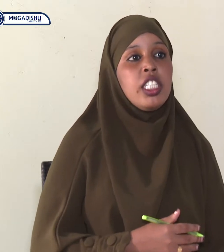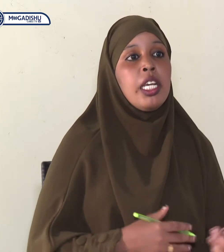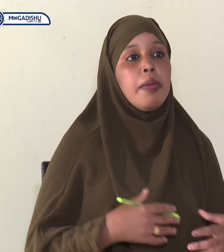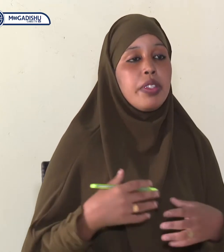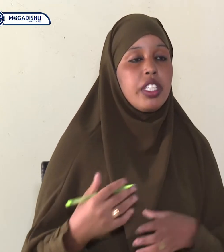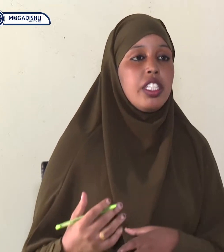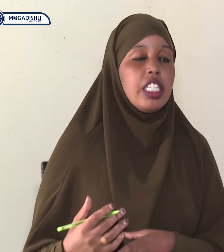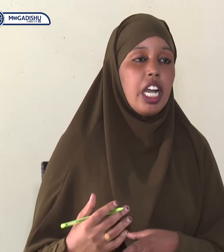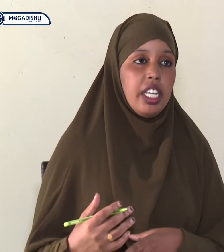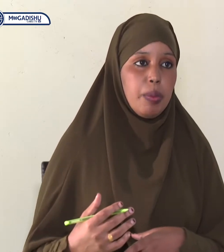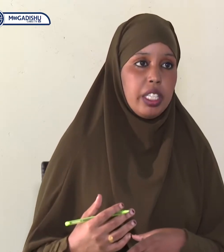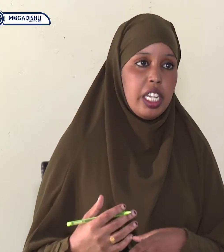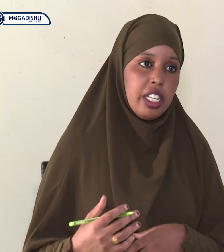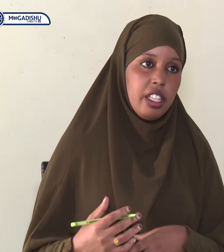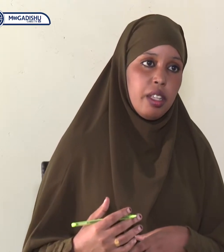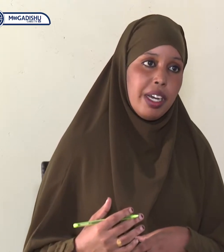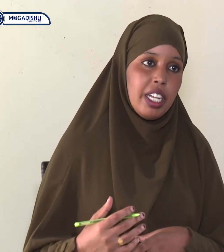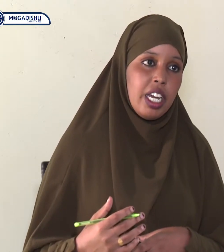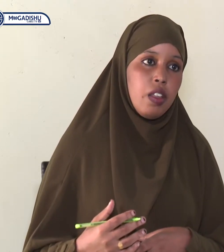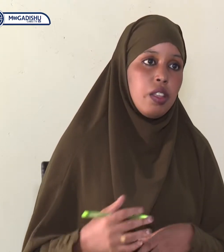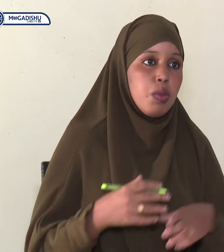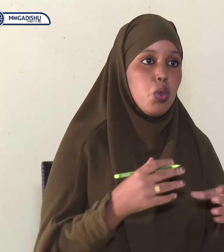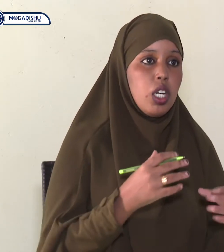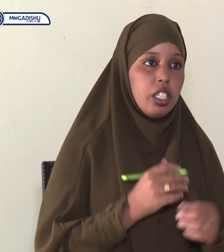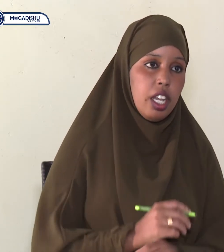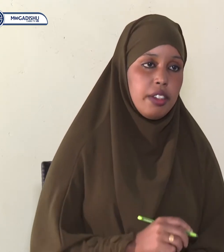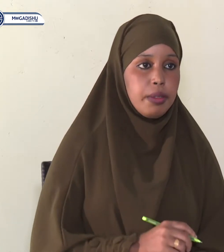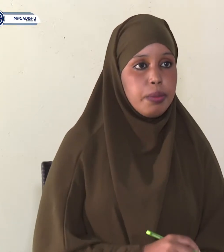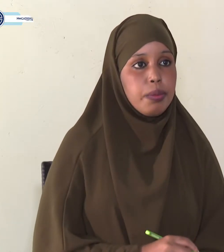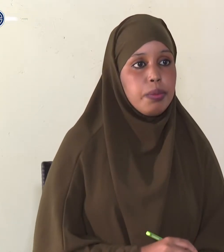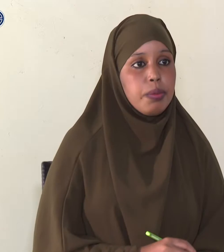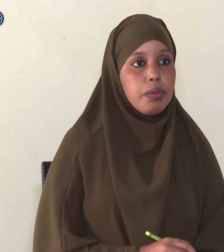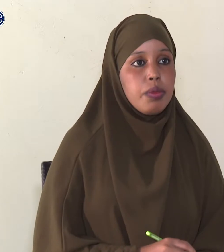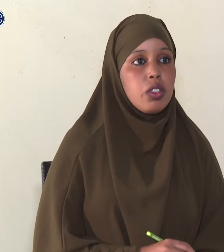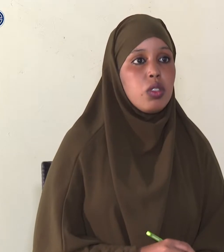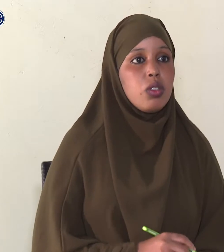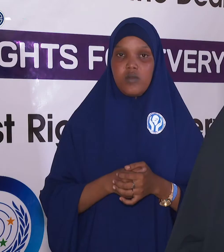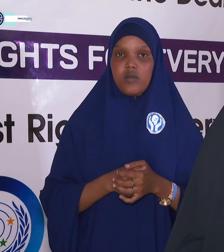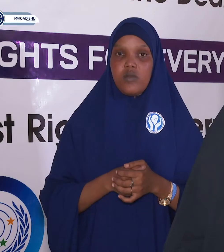badan tihiin mise diiniga ayaad bartaan ardayda maqalkale ee mas-uulka ka tahay